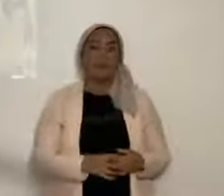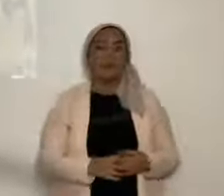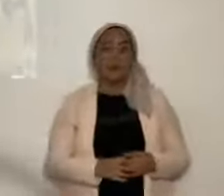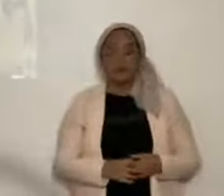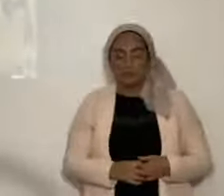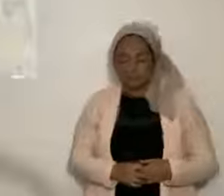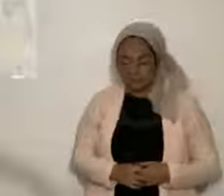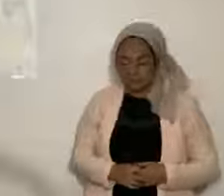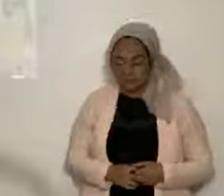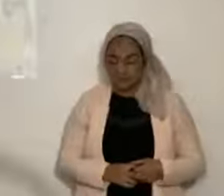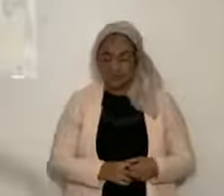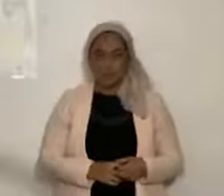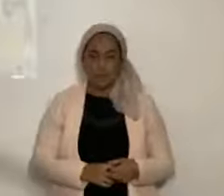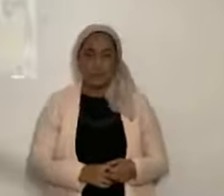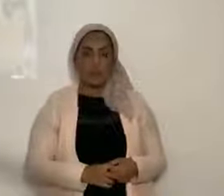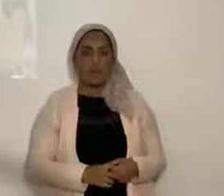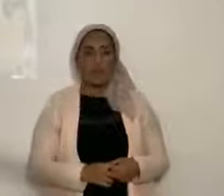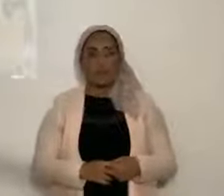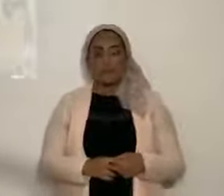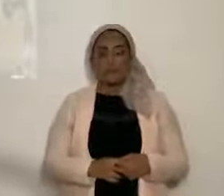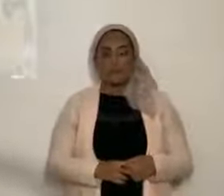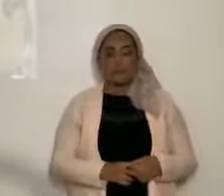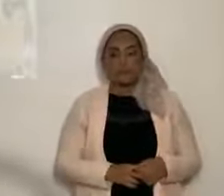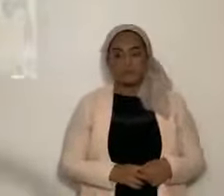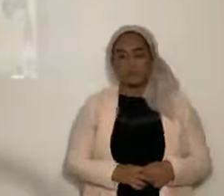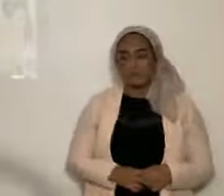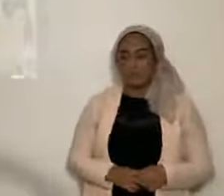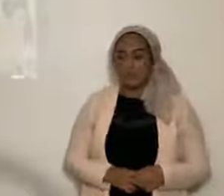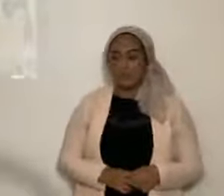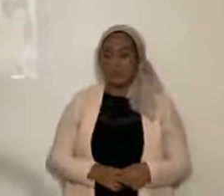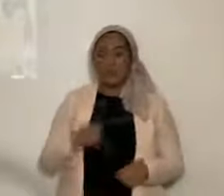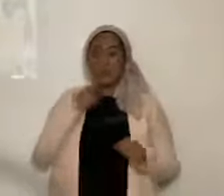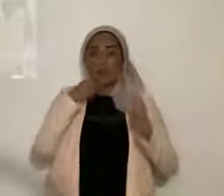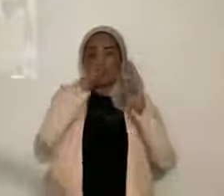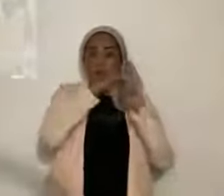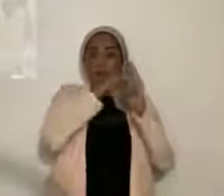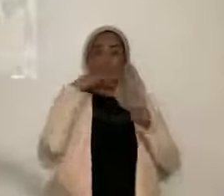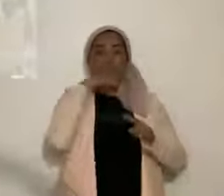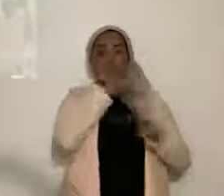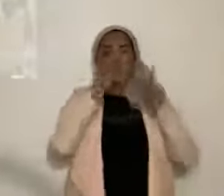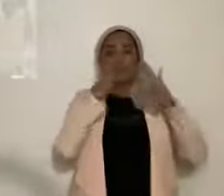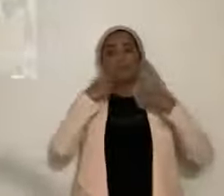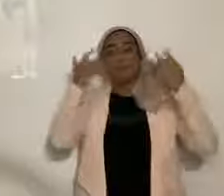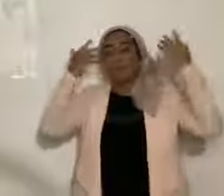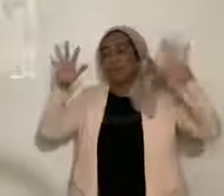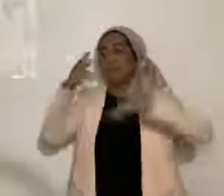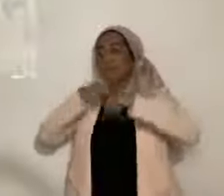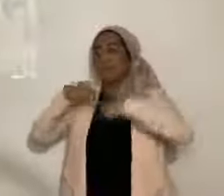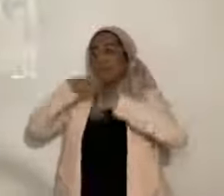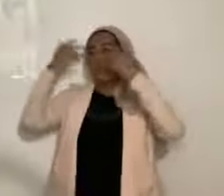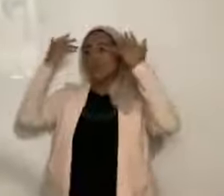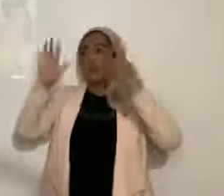menos esos dos, ya habían dicho, bueno, pues ya sucedió la resurrección. Entonces, nosotros debemos de